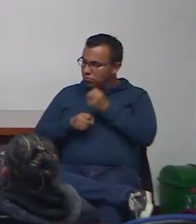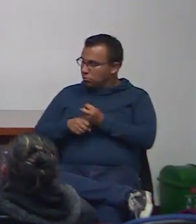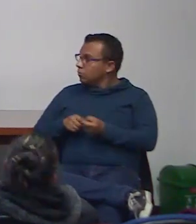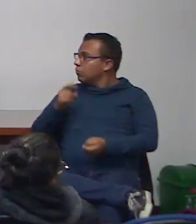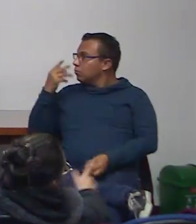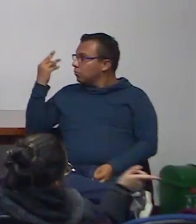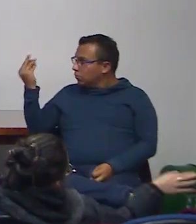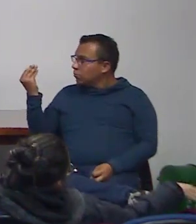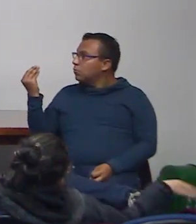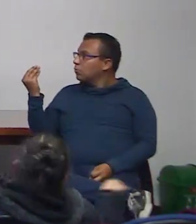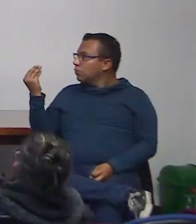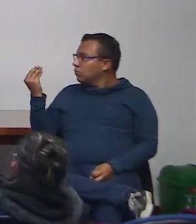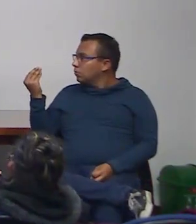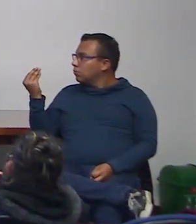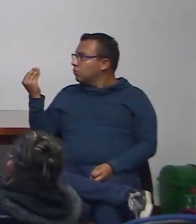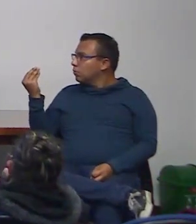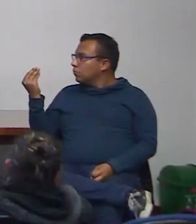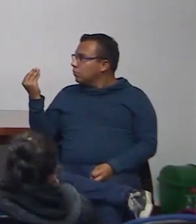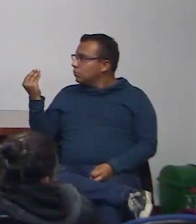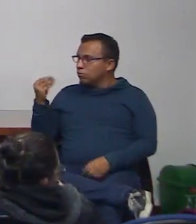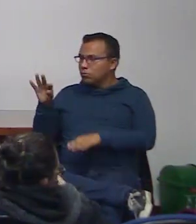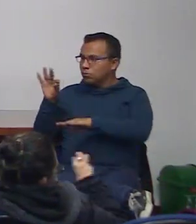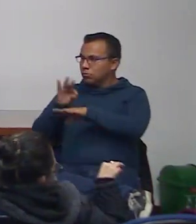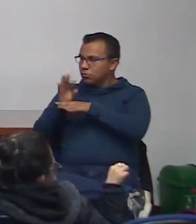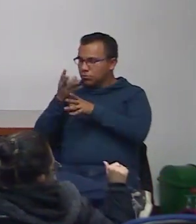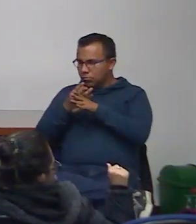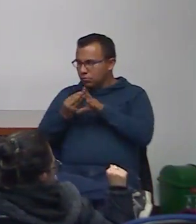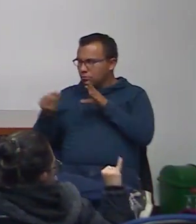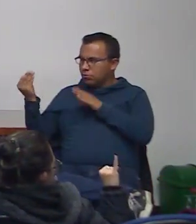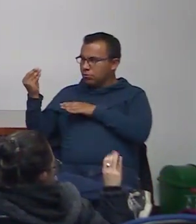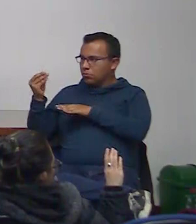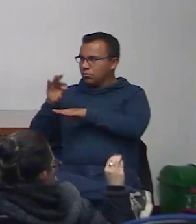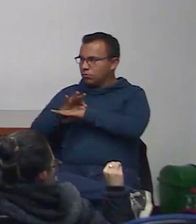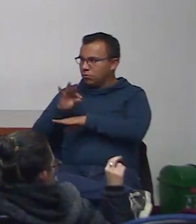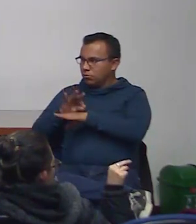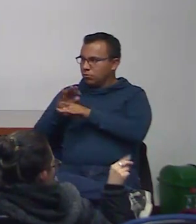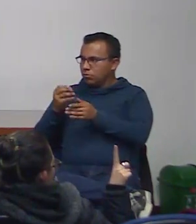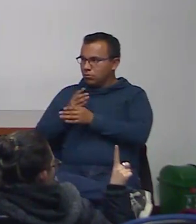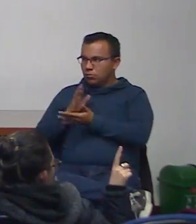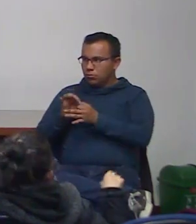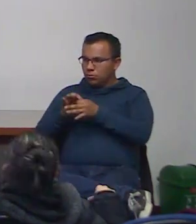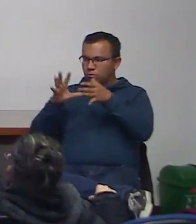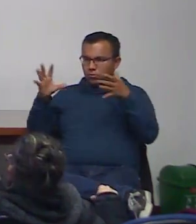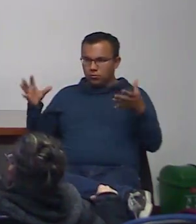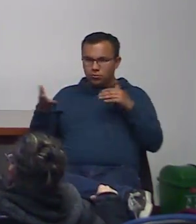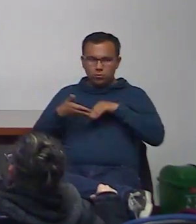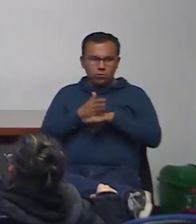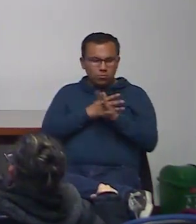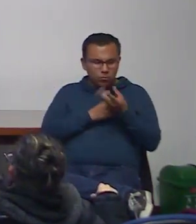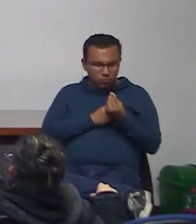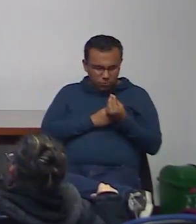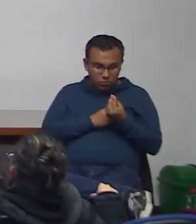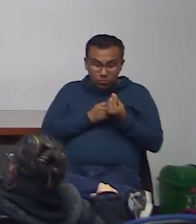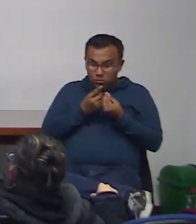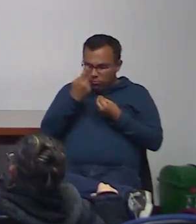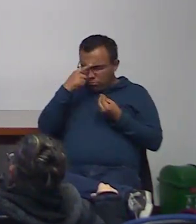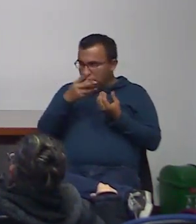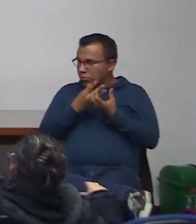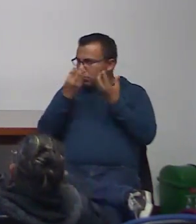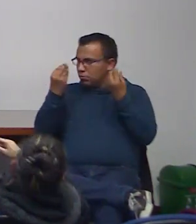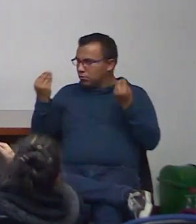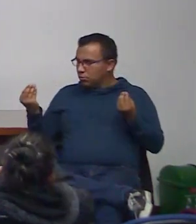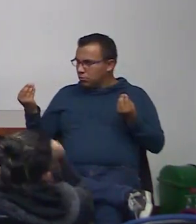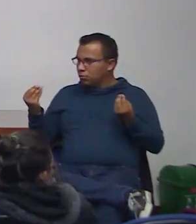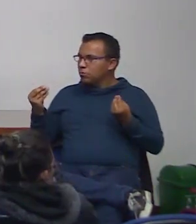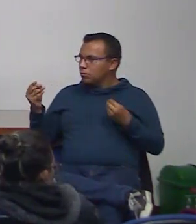eh ellos pues ellos ya Se volvieron una fundación entonces son República independiente ahora eh pero pues ahí